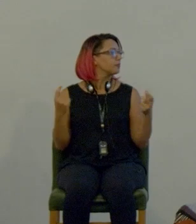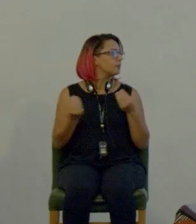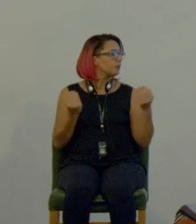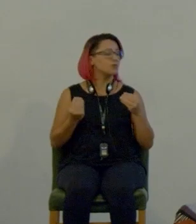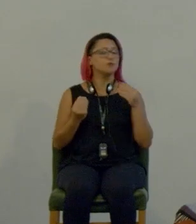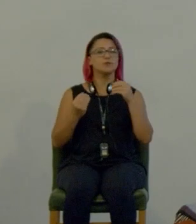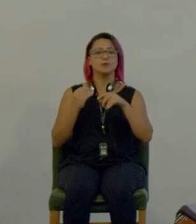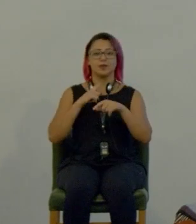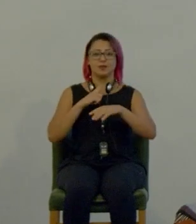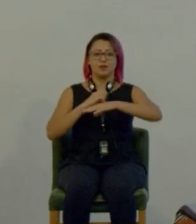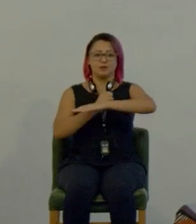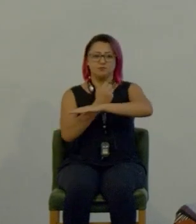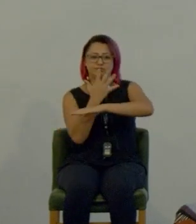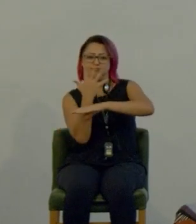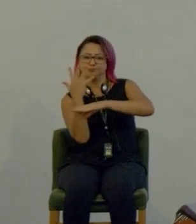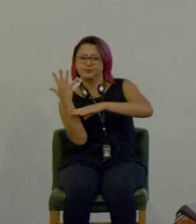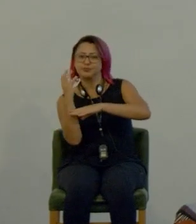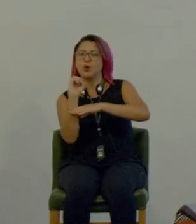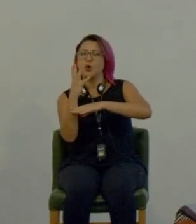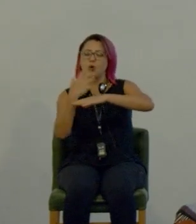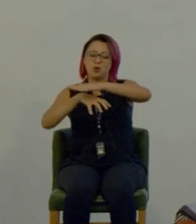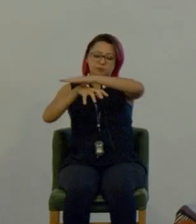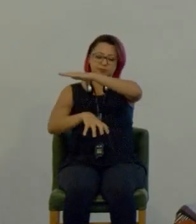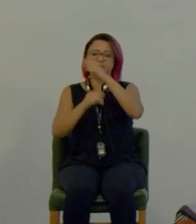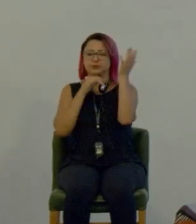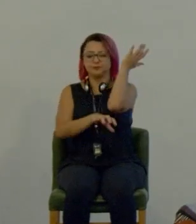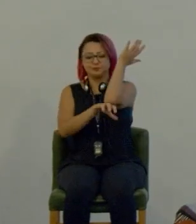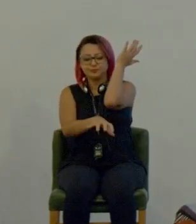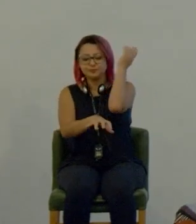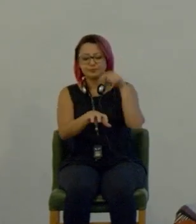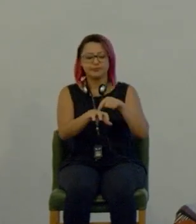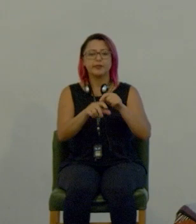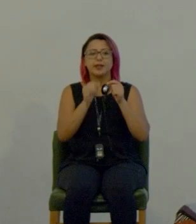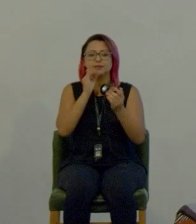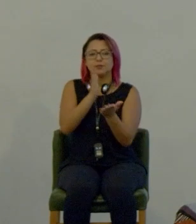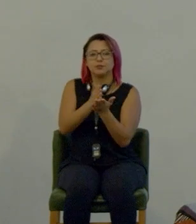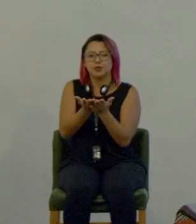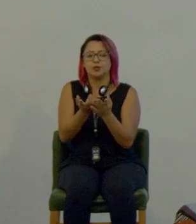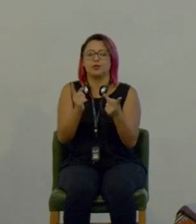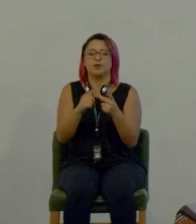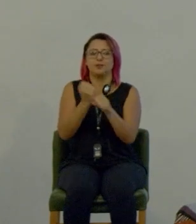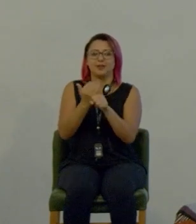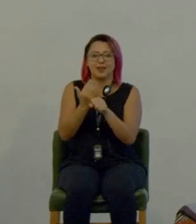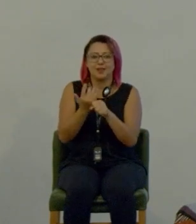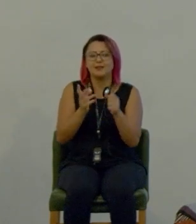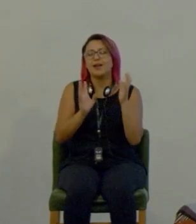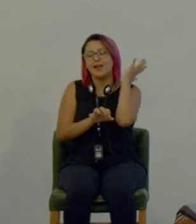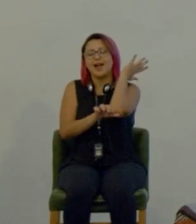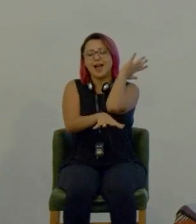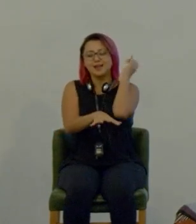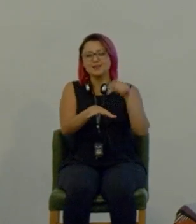são raízes, são tubérculos, são batatas, né? A batata doce, a mandioca, a taioba, né? A gente tem o amendoim, que é uma